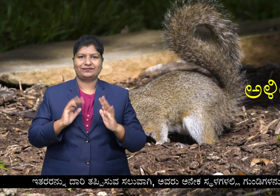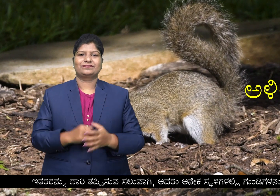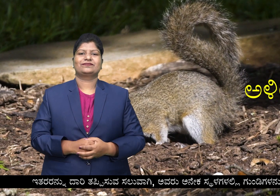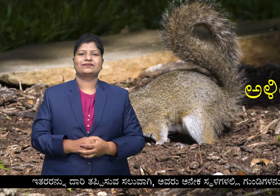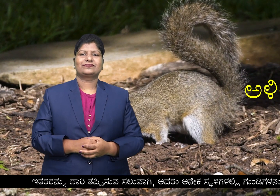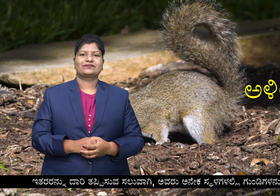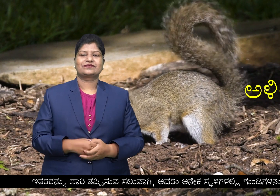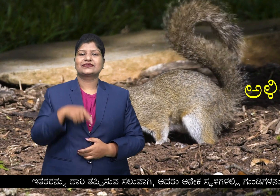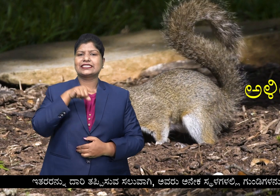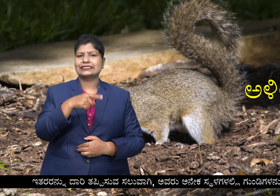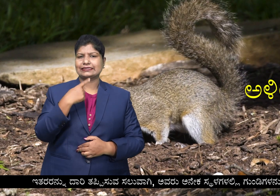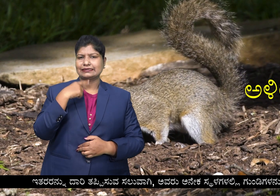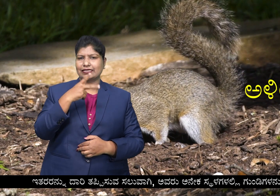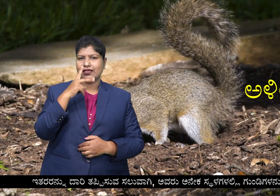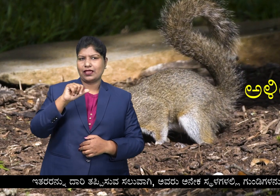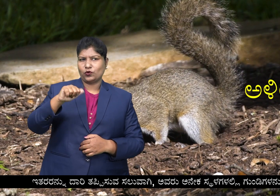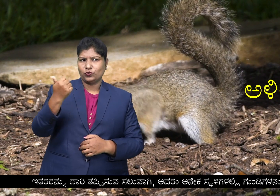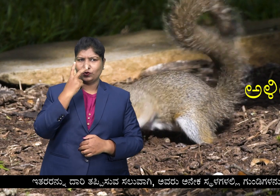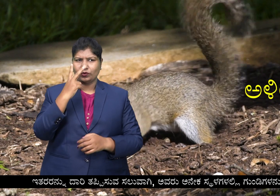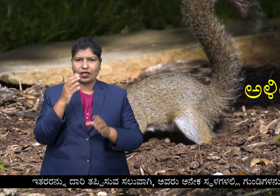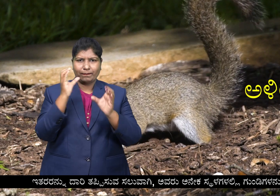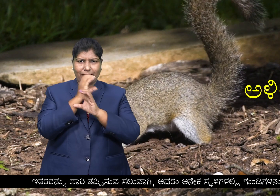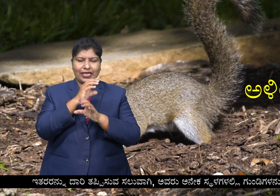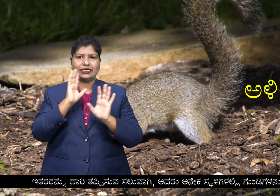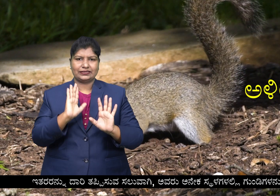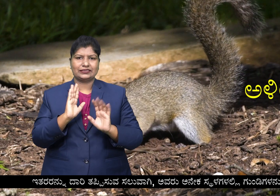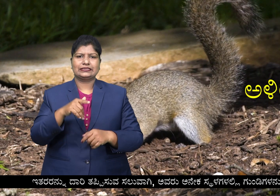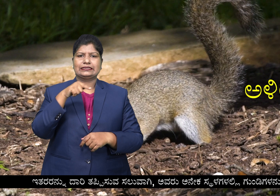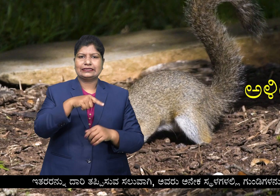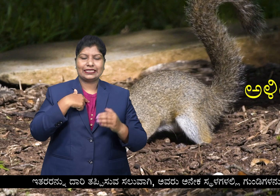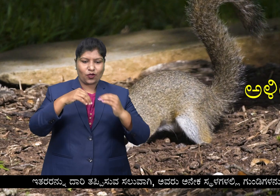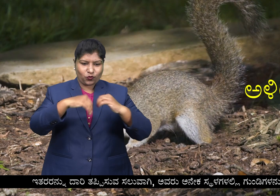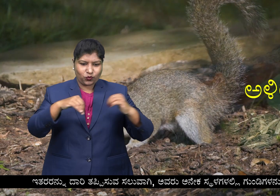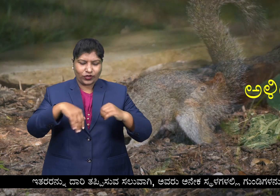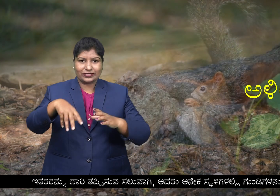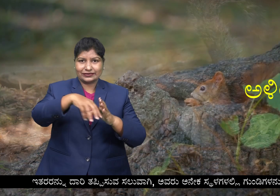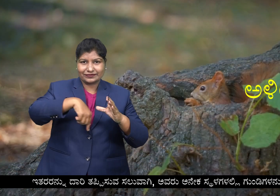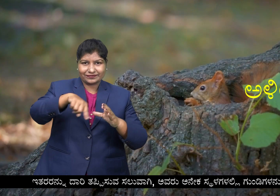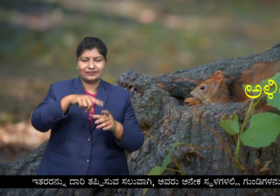ಇತರರನ್ನ ದಾರಿ ತಪ್ಪಿಸುವ ಸಲುವಾಗಿ ಅವುಗಳು ಅನೇಕ ಸ್ಥಳಗಳಲ್ಲಿ ಗುಂಡಿಗಳನ್ನ ಅಗೆಯುತ್ತವೆ